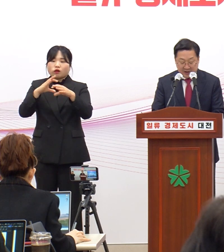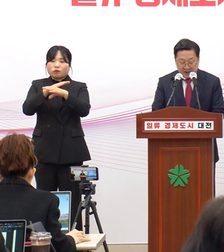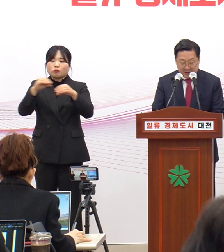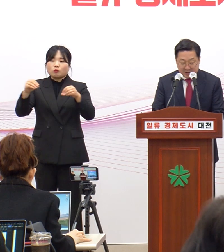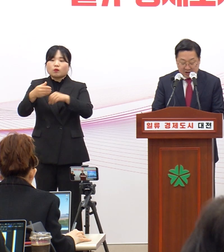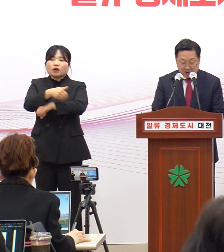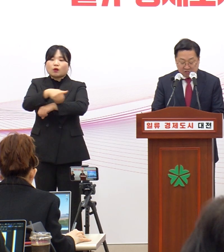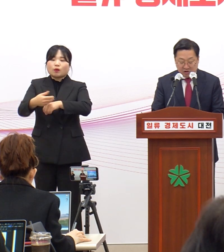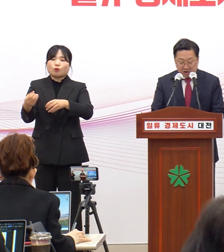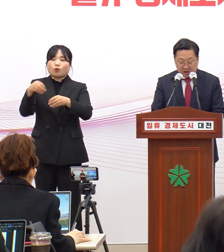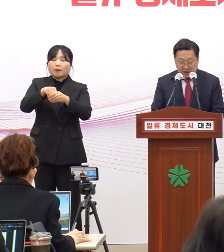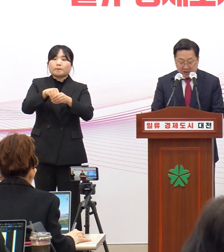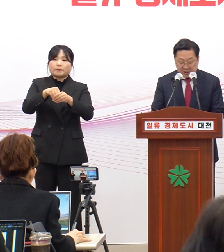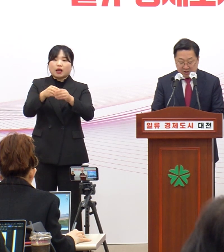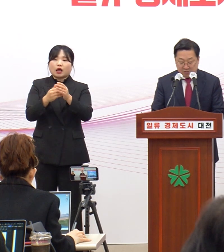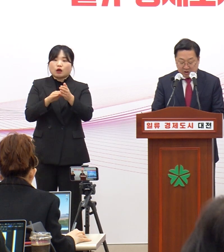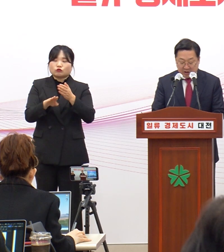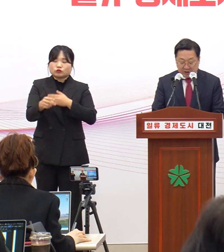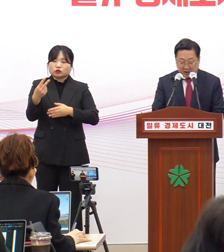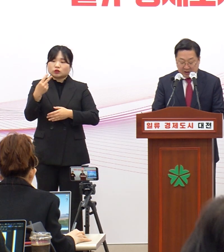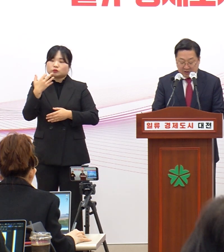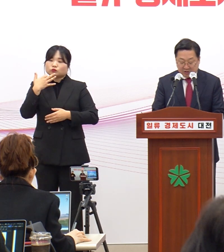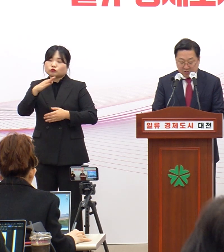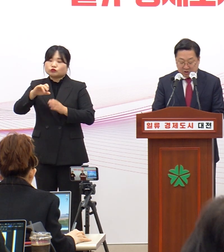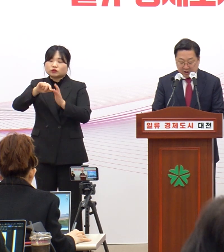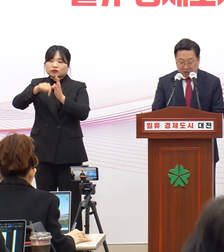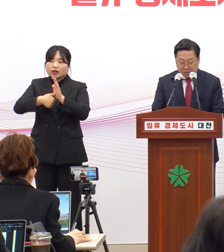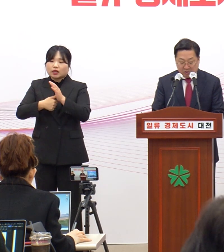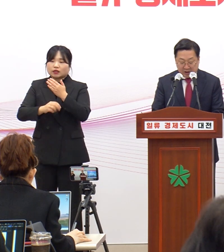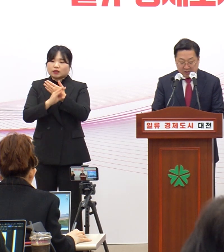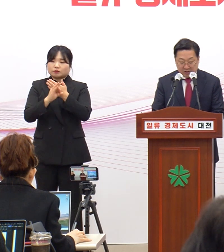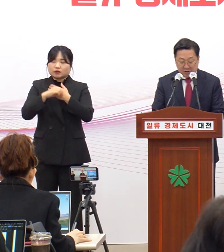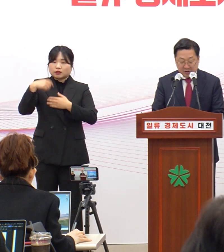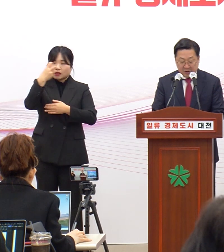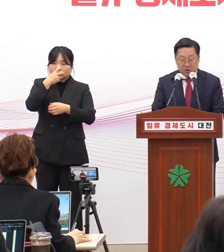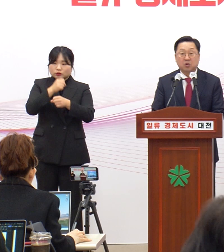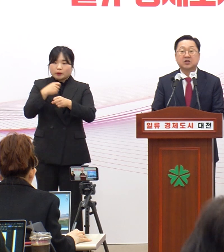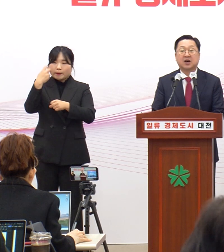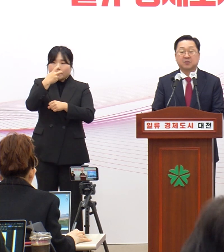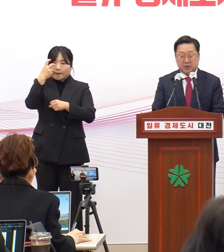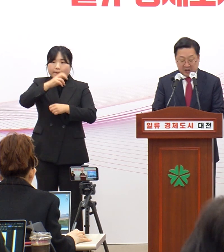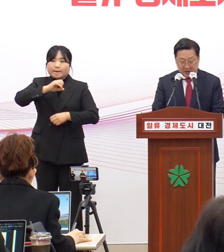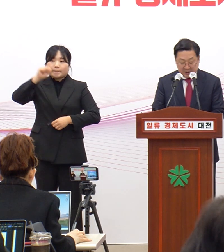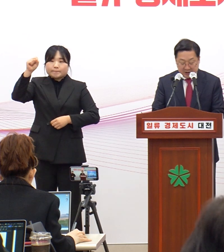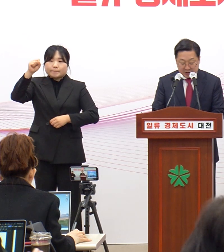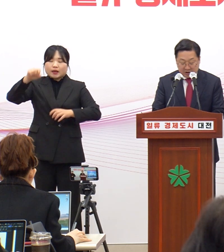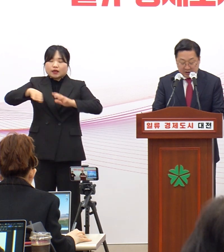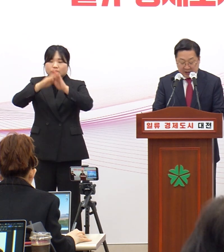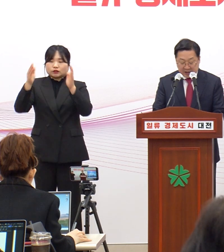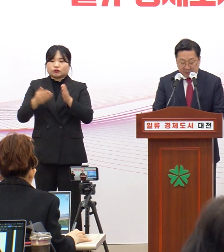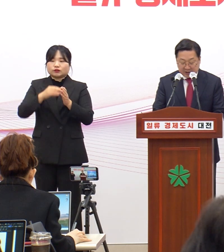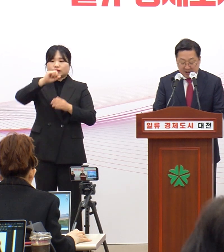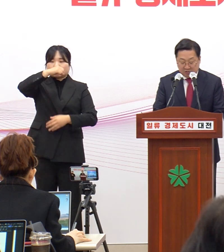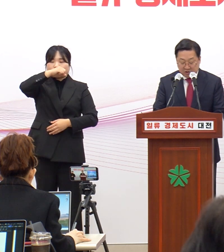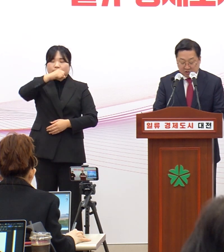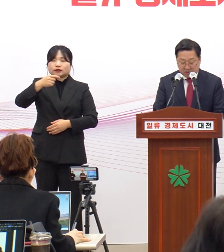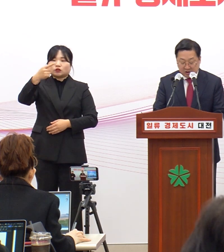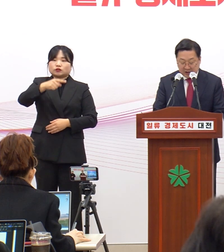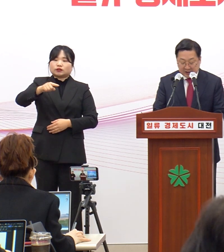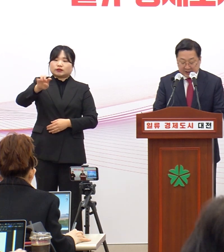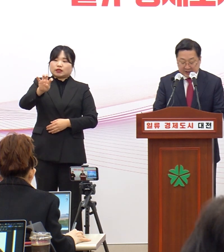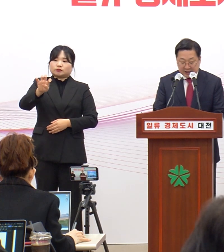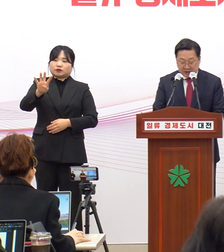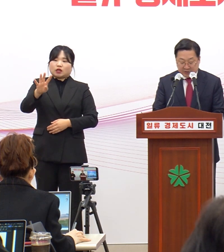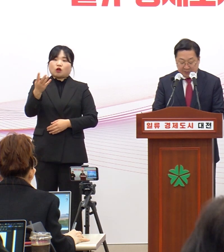이래 2019년 기획재정부 예비 타당성 조사를 통과하여 총 사업비 1,044억 원